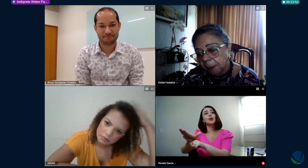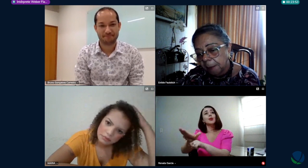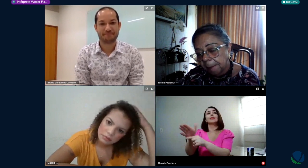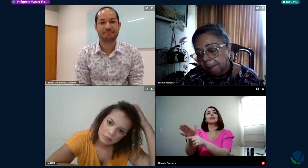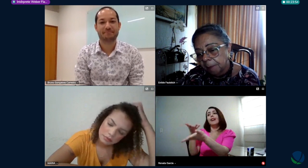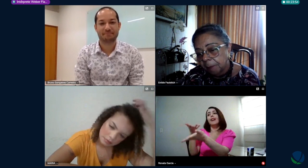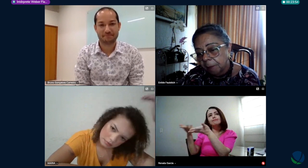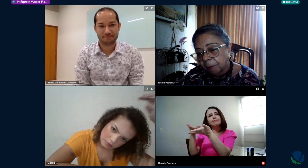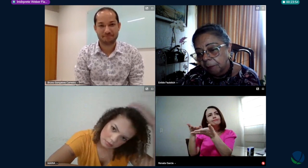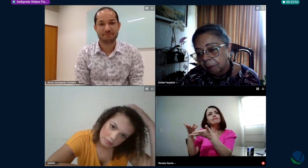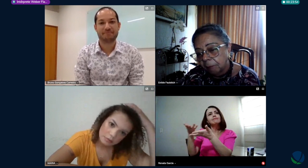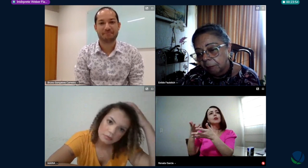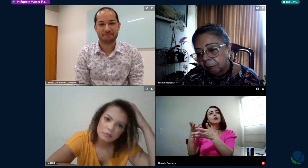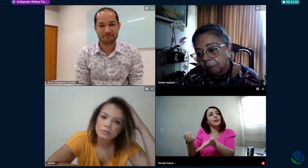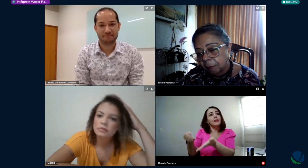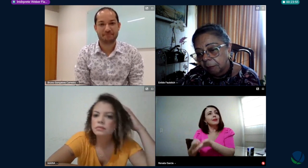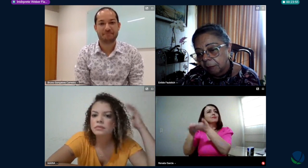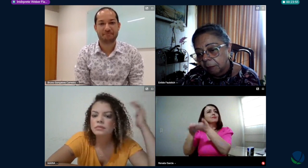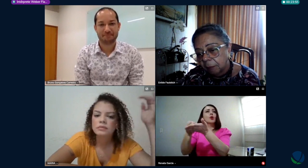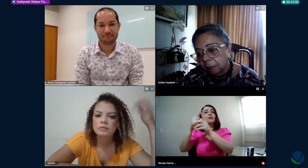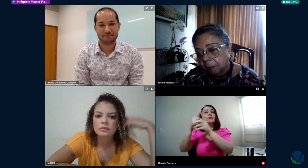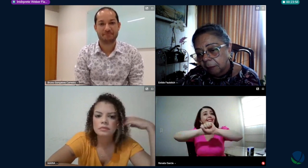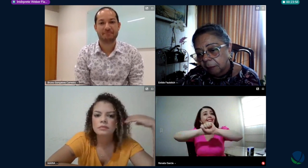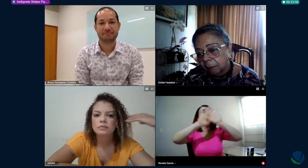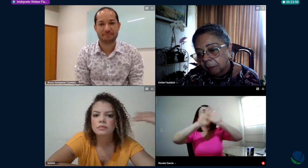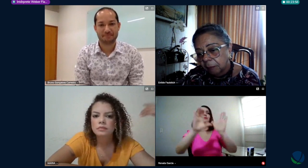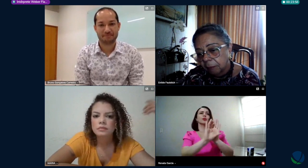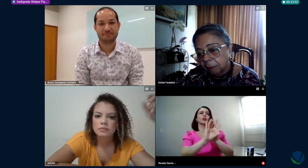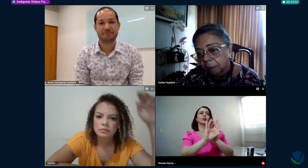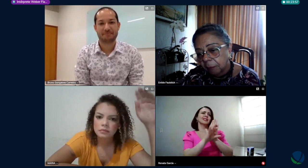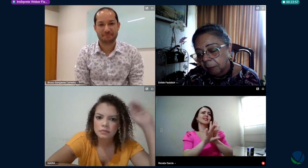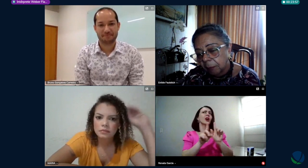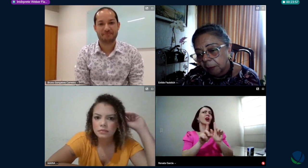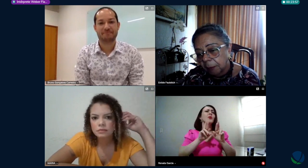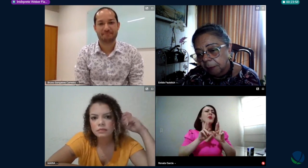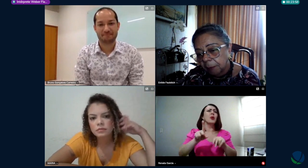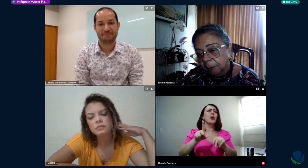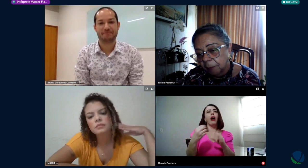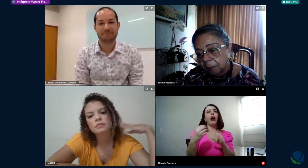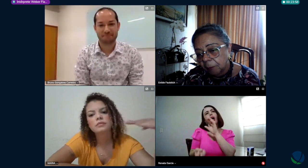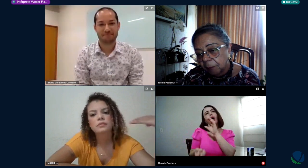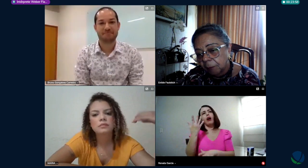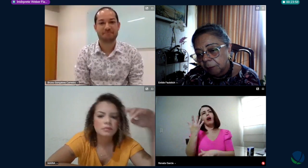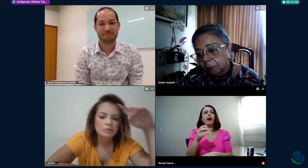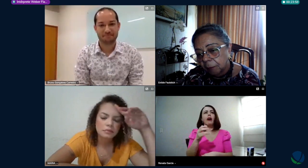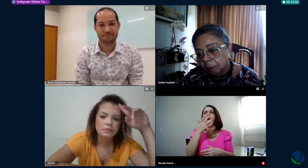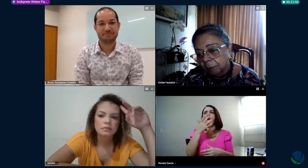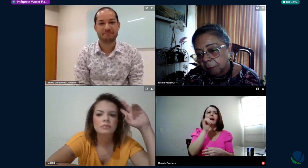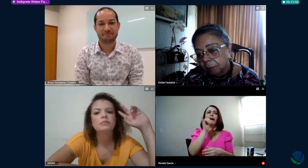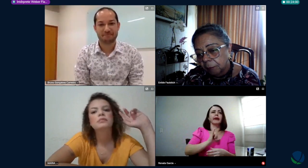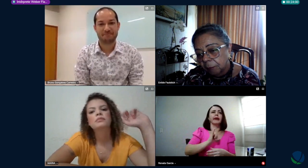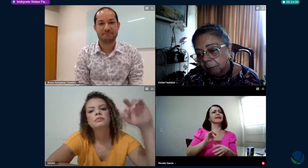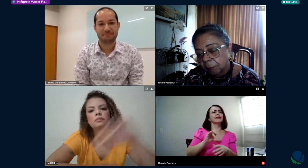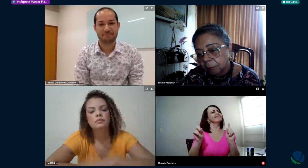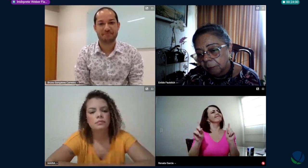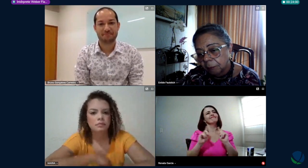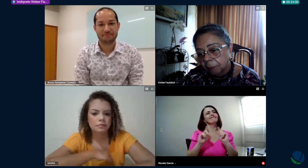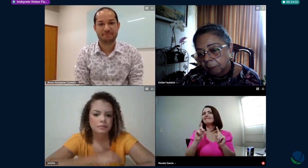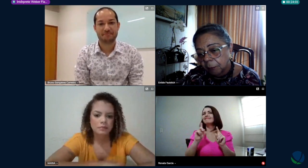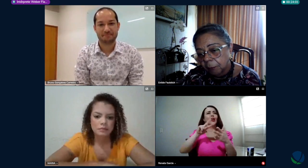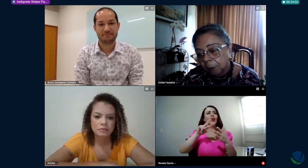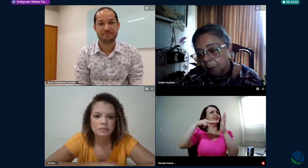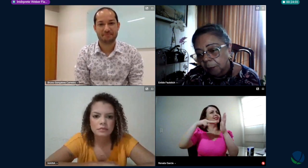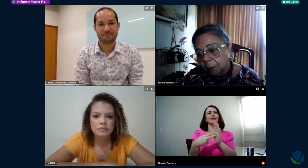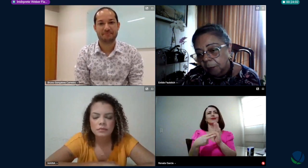É importante a gente estudar nessa questão em relação às definições, aos conceitos. Não é